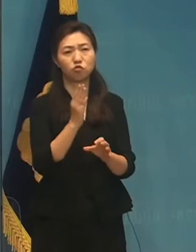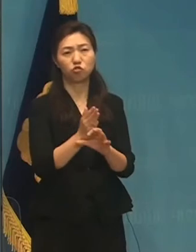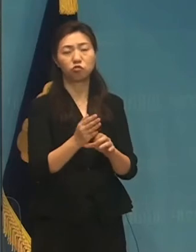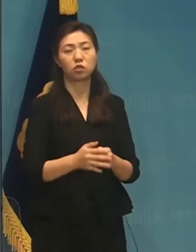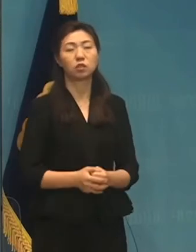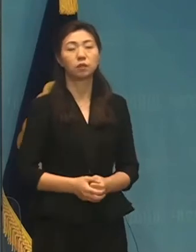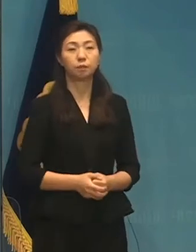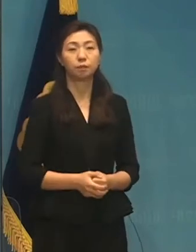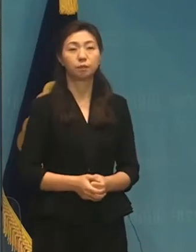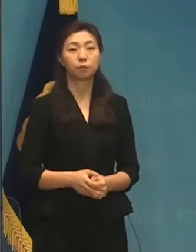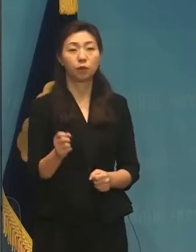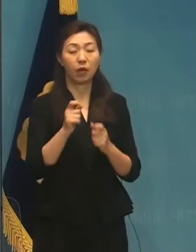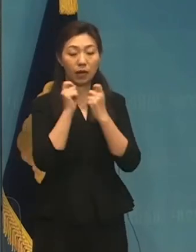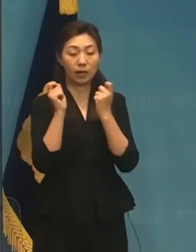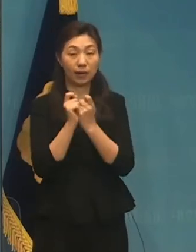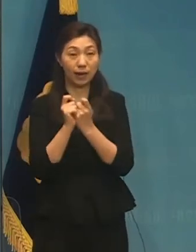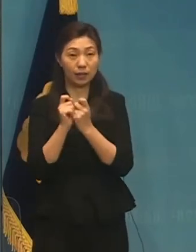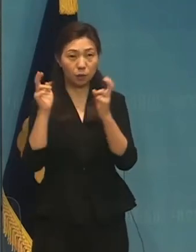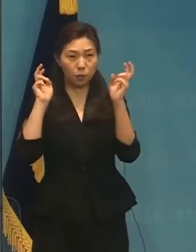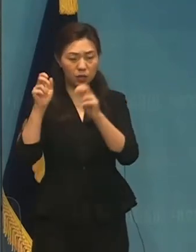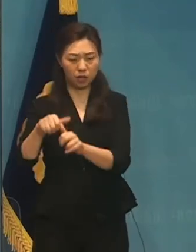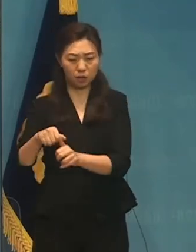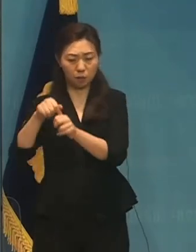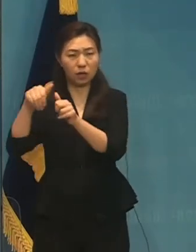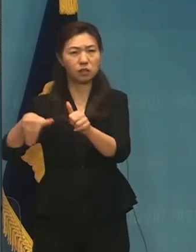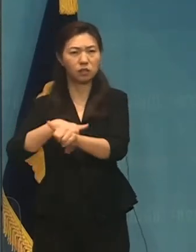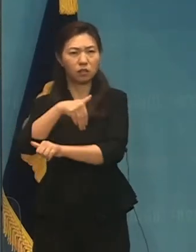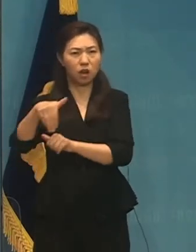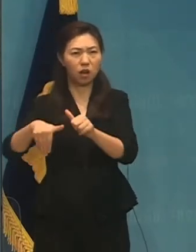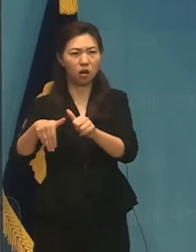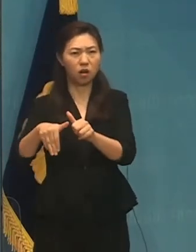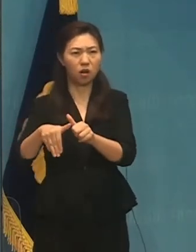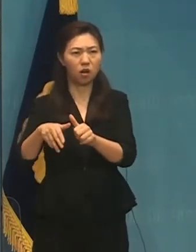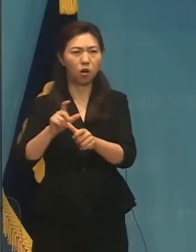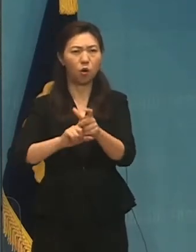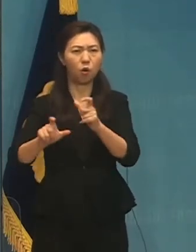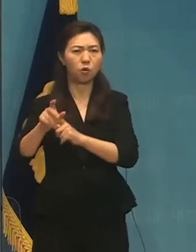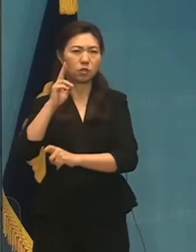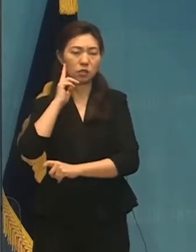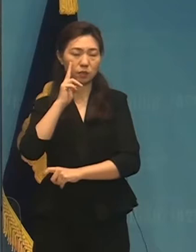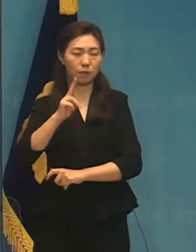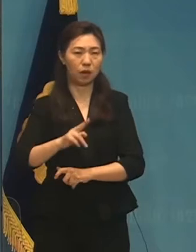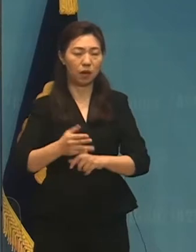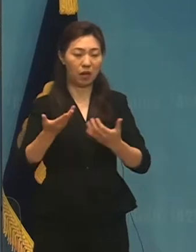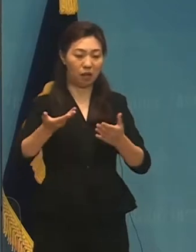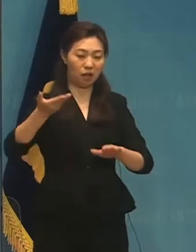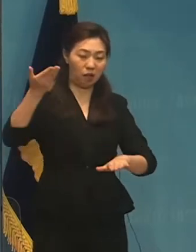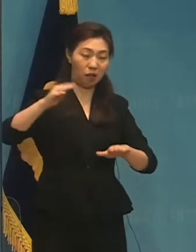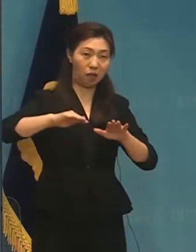둘째, 민간 부문 고용은 심각한 양극화 현상을 보이고 있습니다.